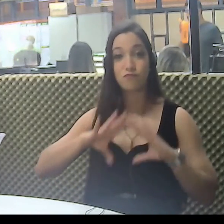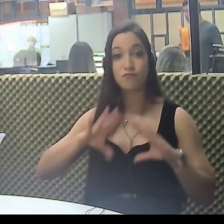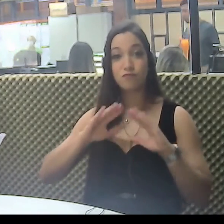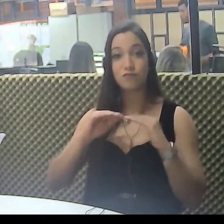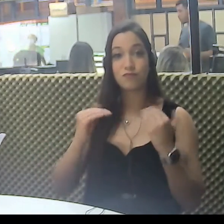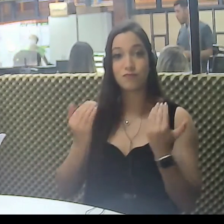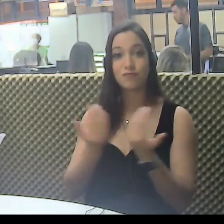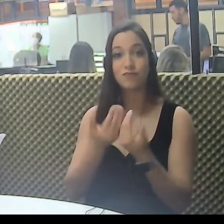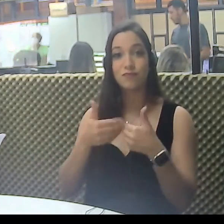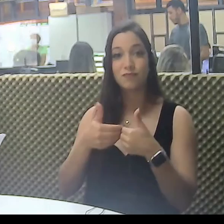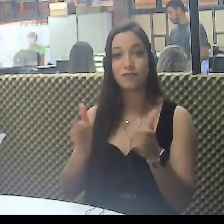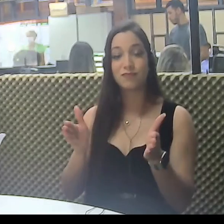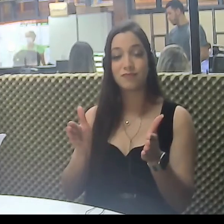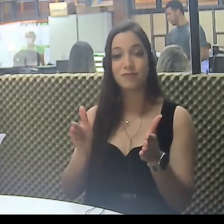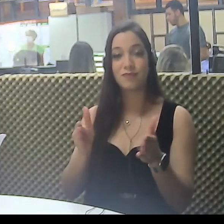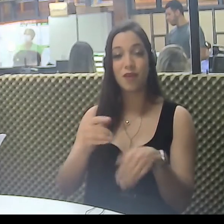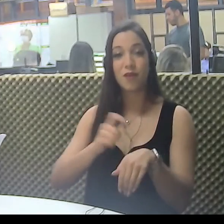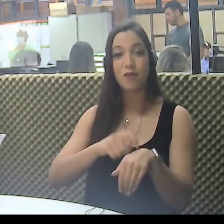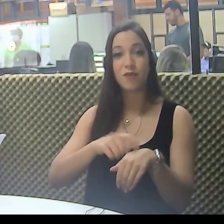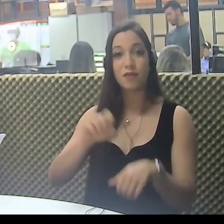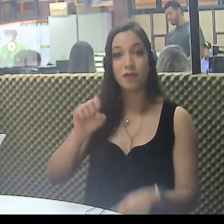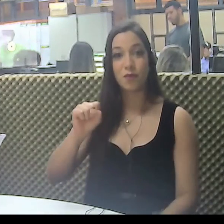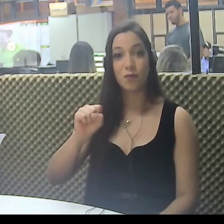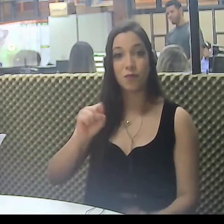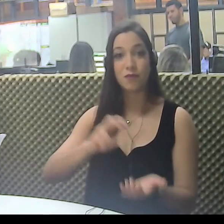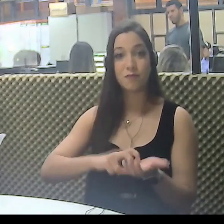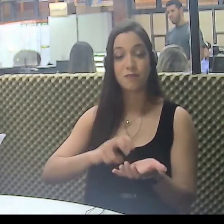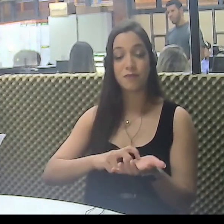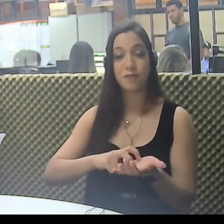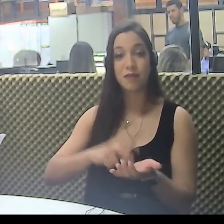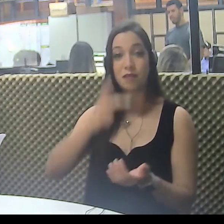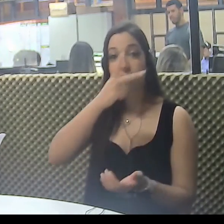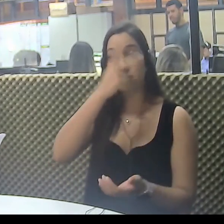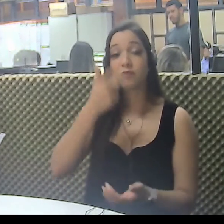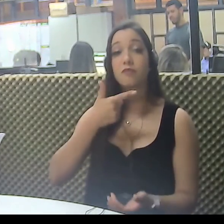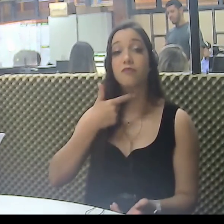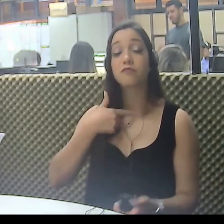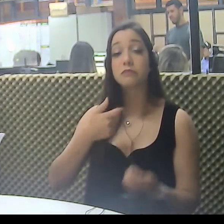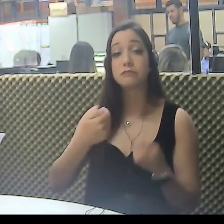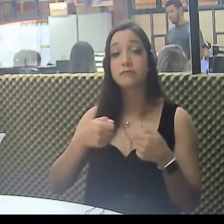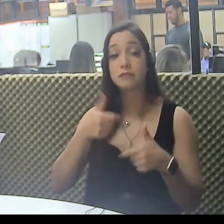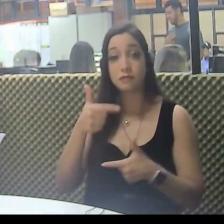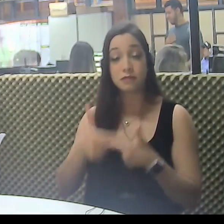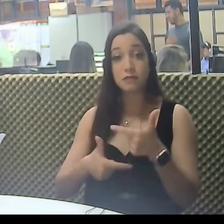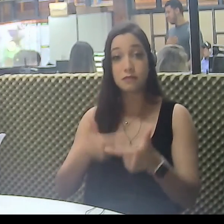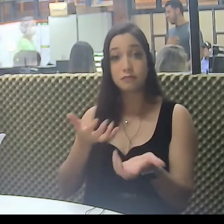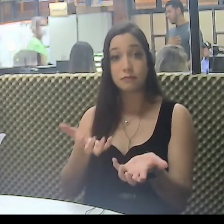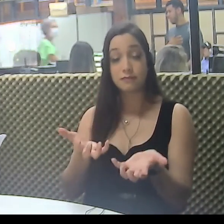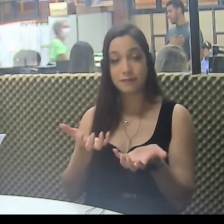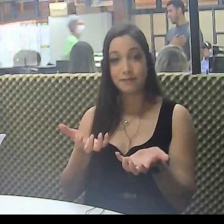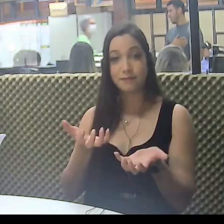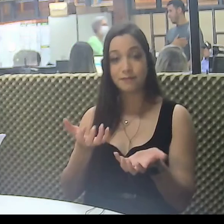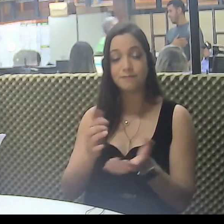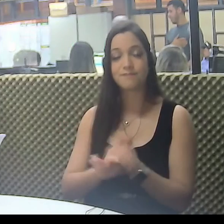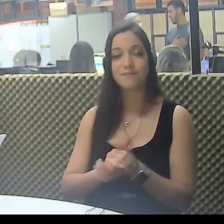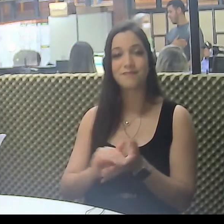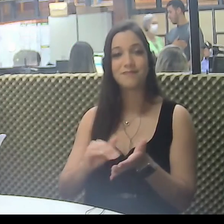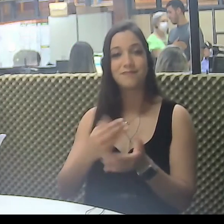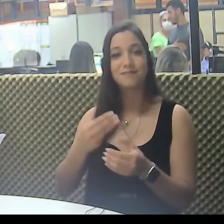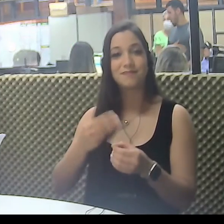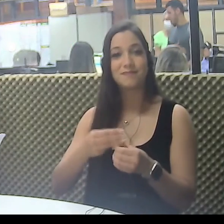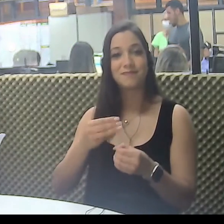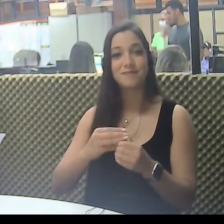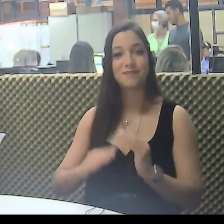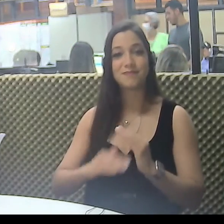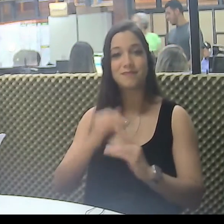estará de portões abertos a partir das 8 da manhã para quem busca uma posição no mercado de trabalho. As Secretarias